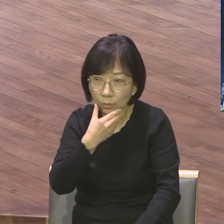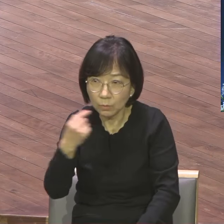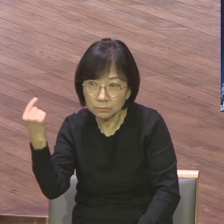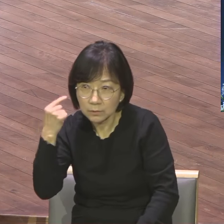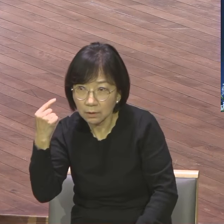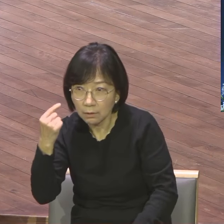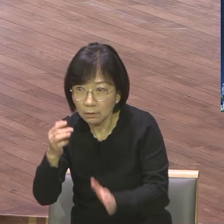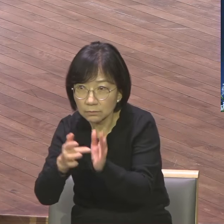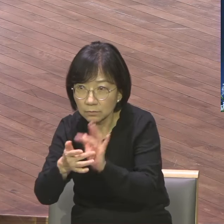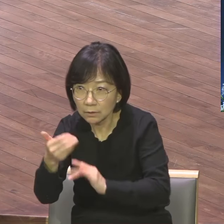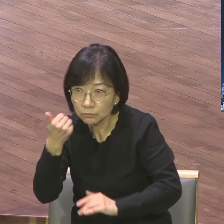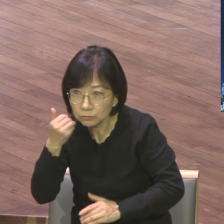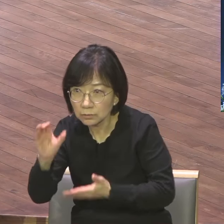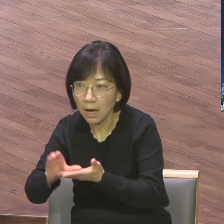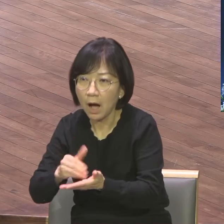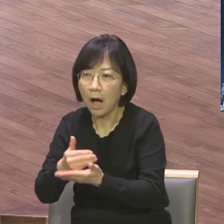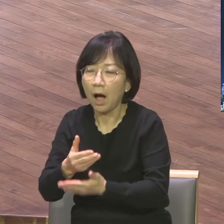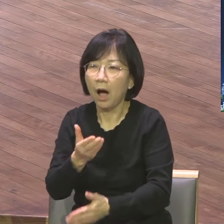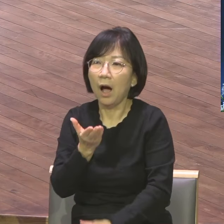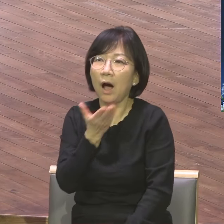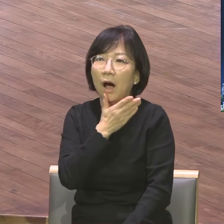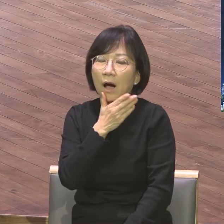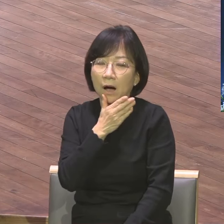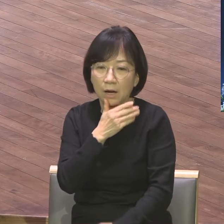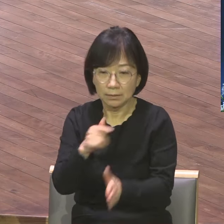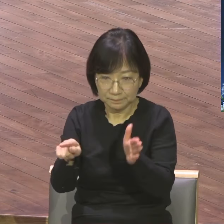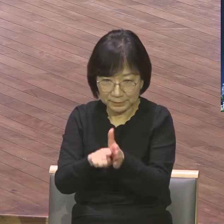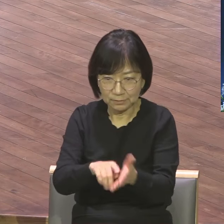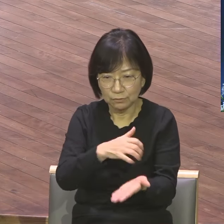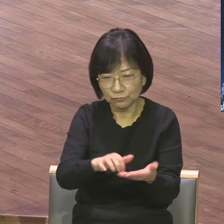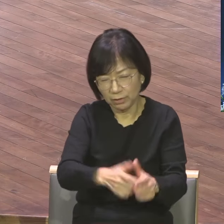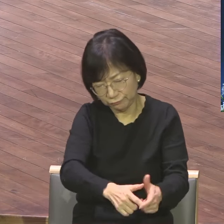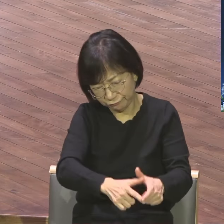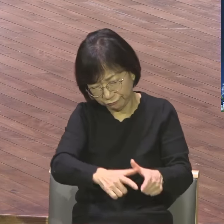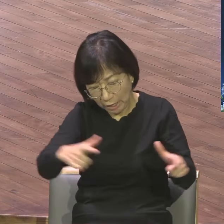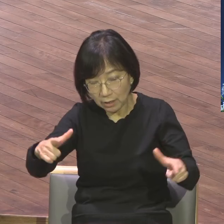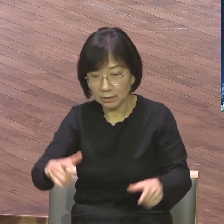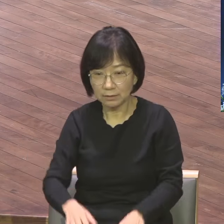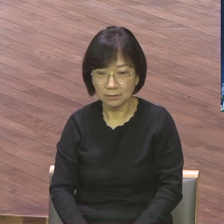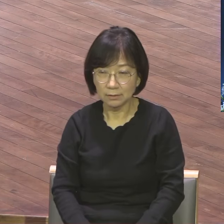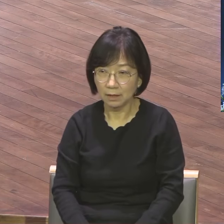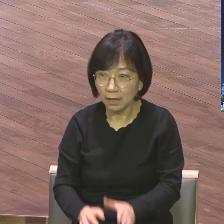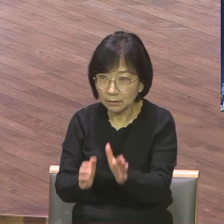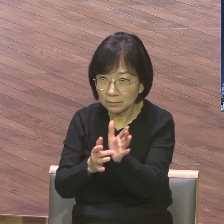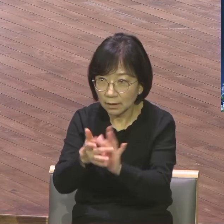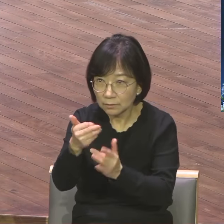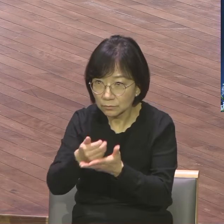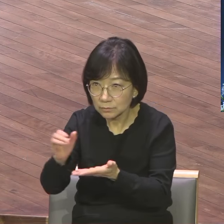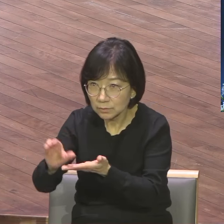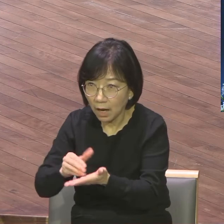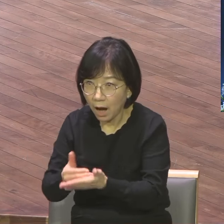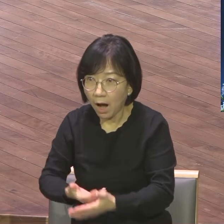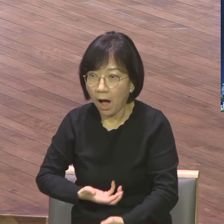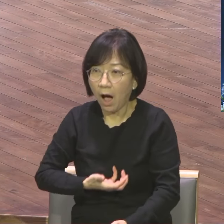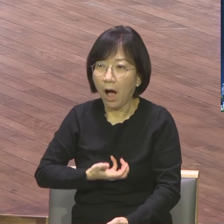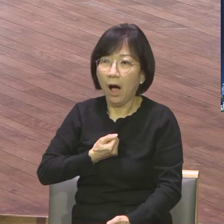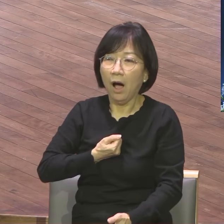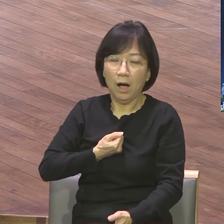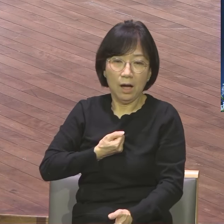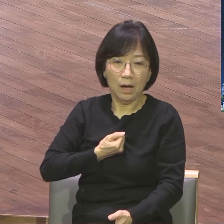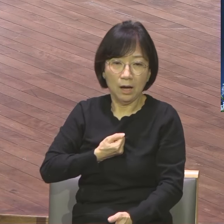예수가 그리스도라는 사실을 믿는다. 엄청난 충격이에요. 제사장